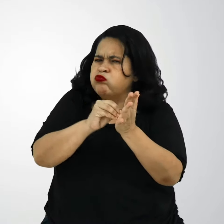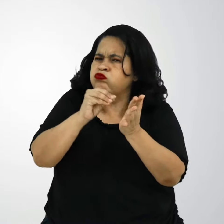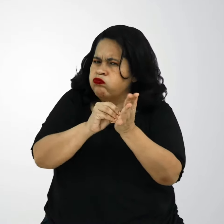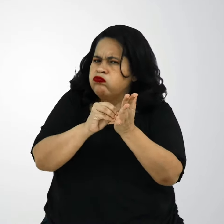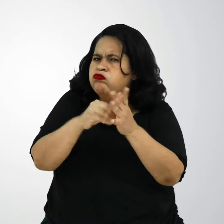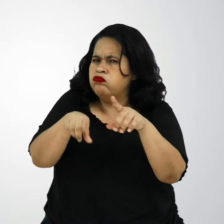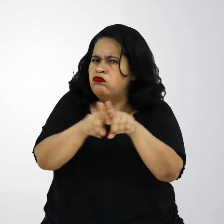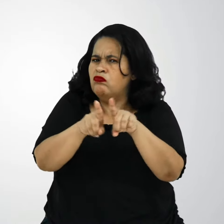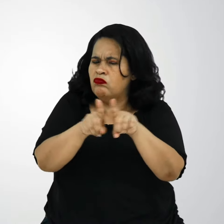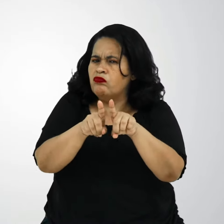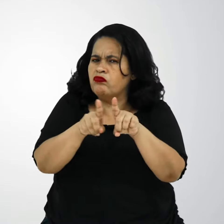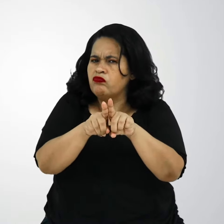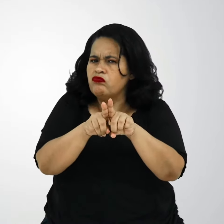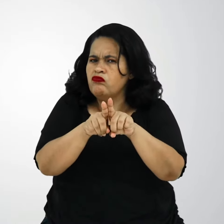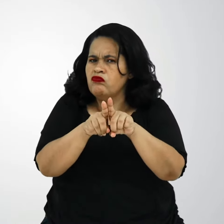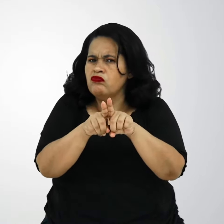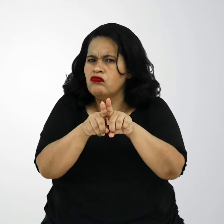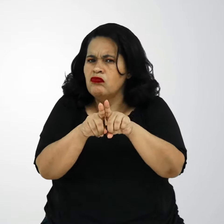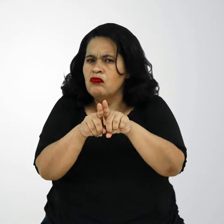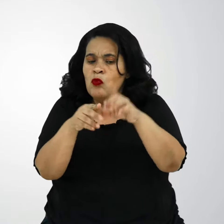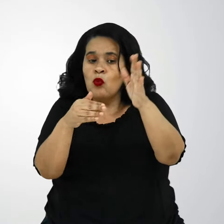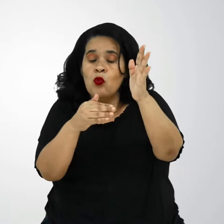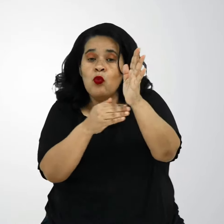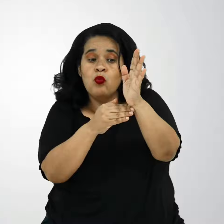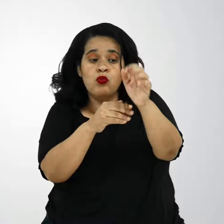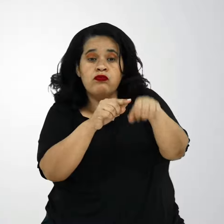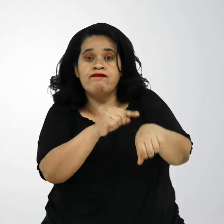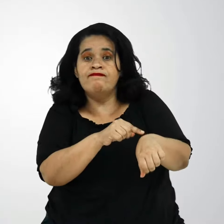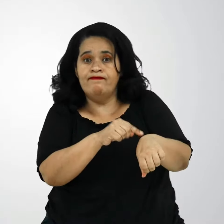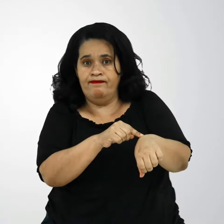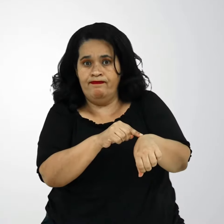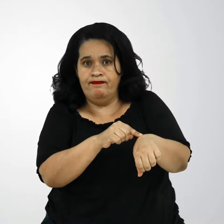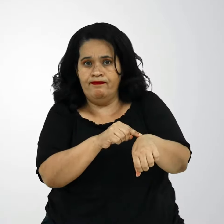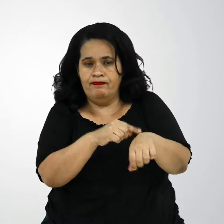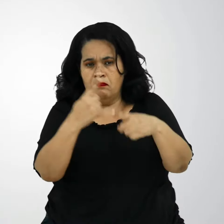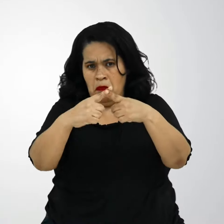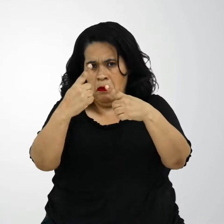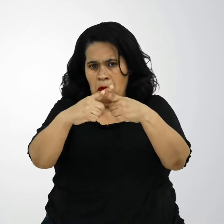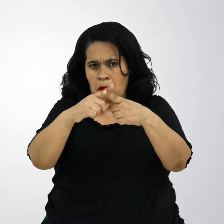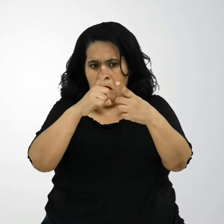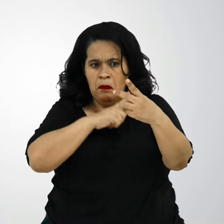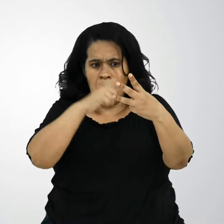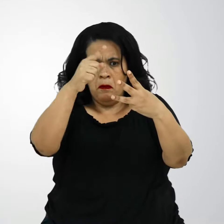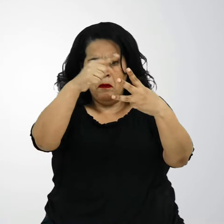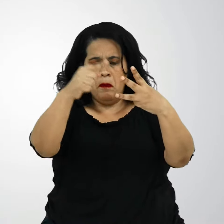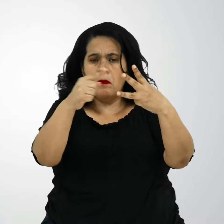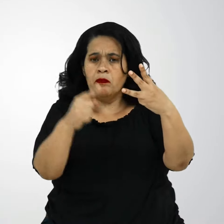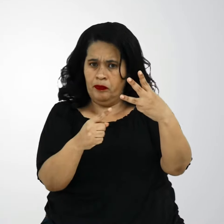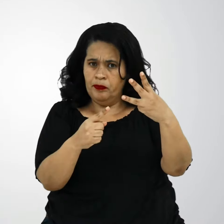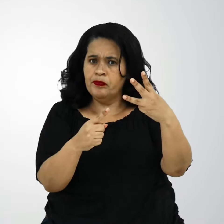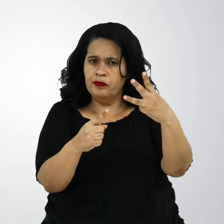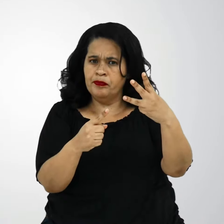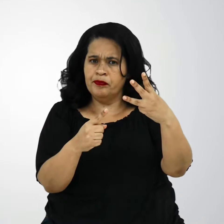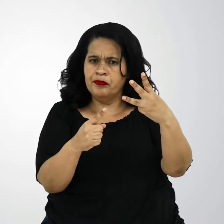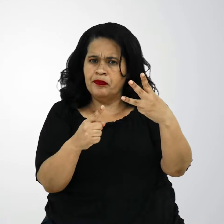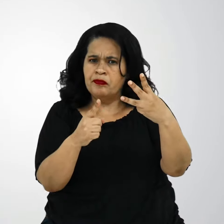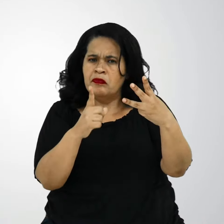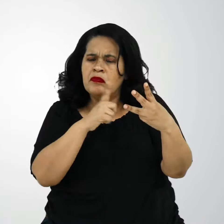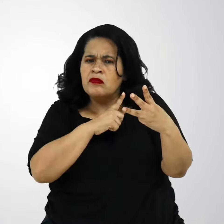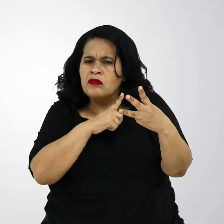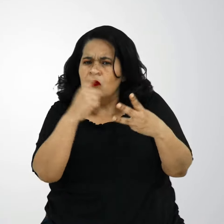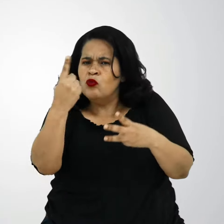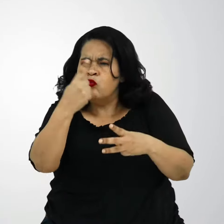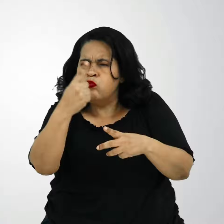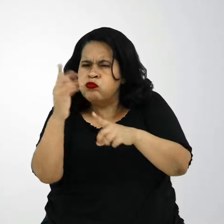um último período, né? Desses 3 períodos, ainda fica faltando o último período, que fica faltando uma semana. Tem uma